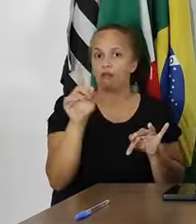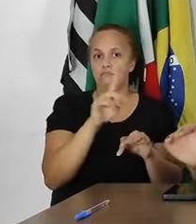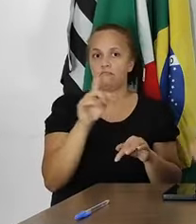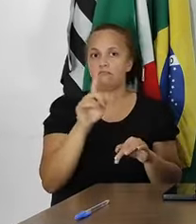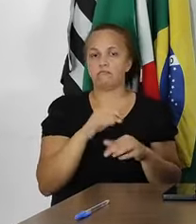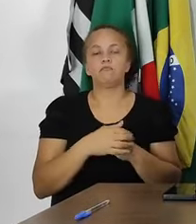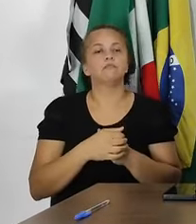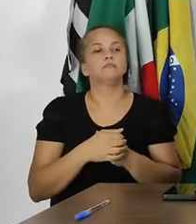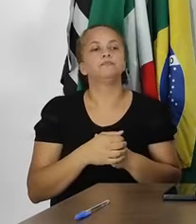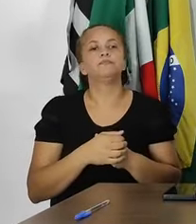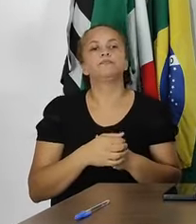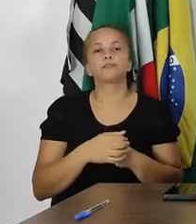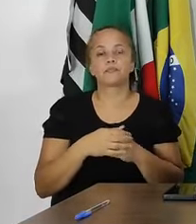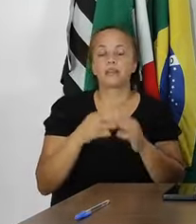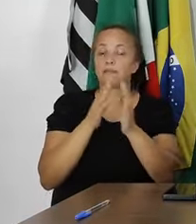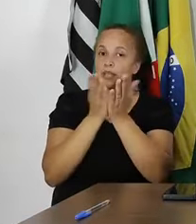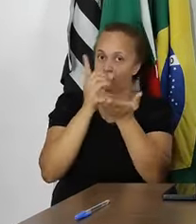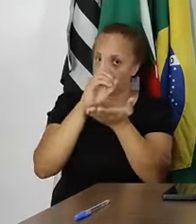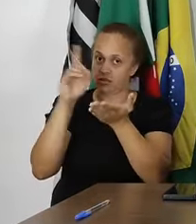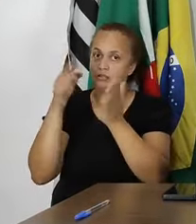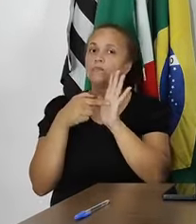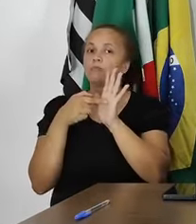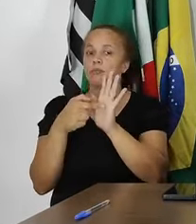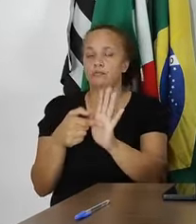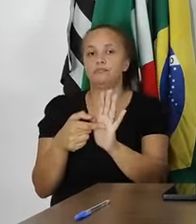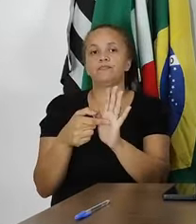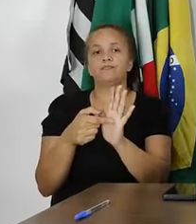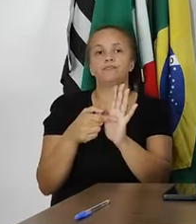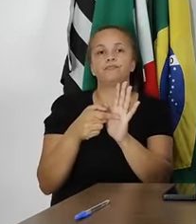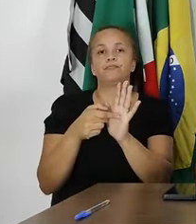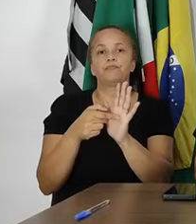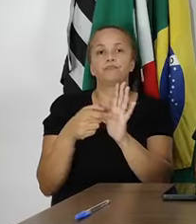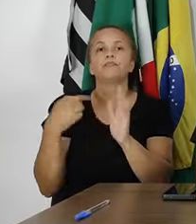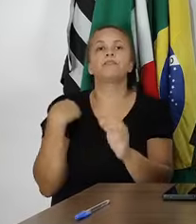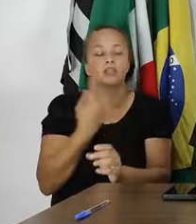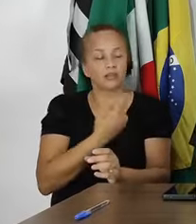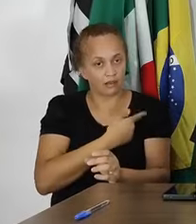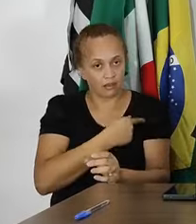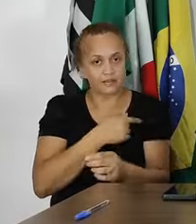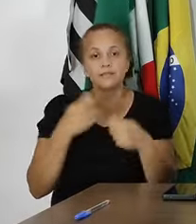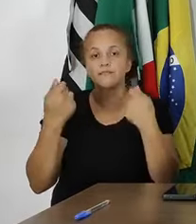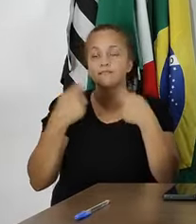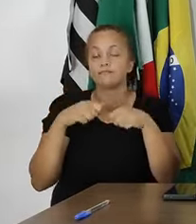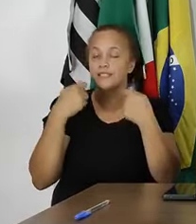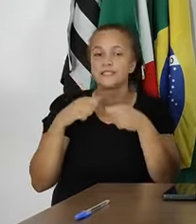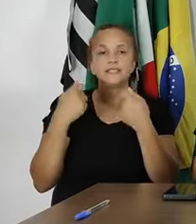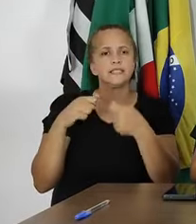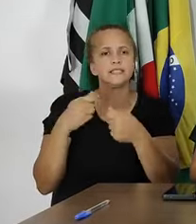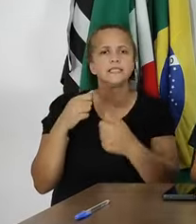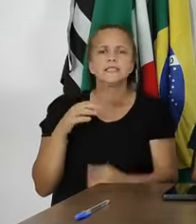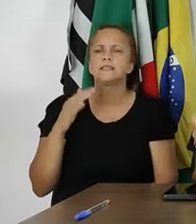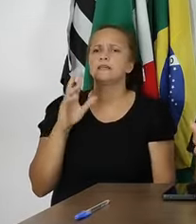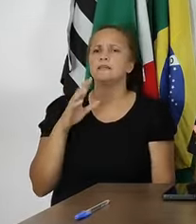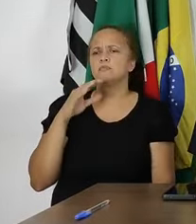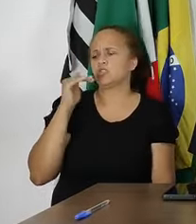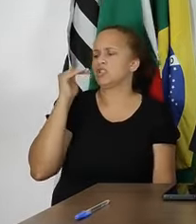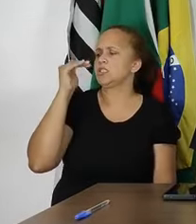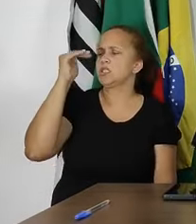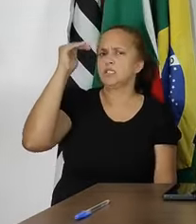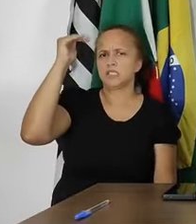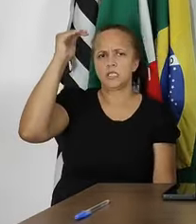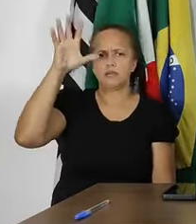não, parar nisso, não. A Bíblia diz que nós devemos crescer na graça e no conhecimento do